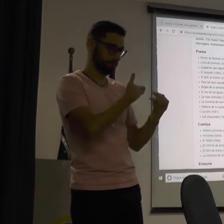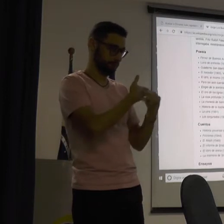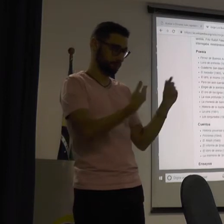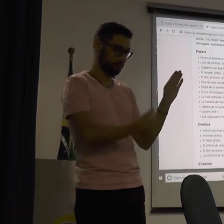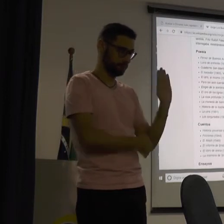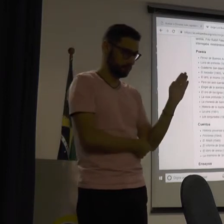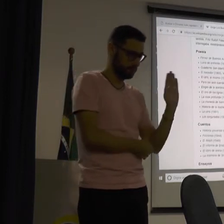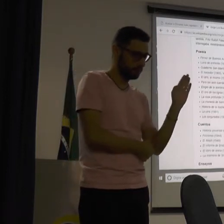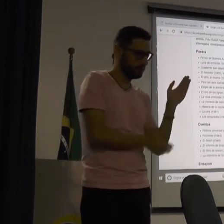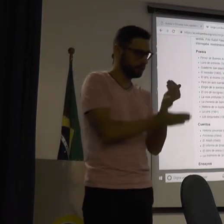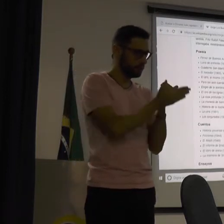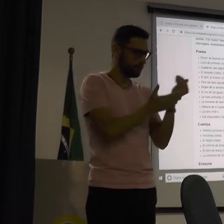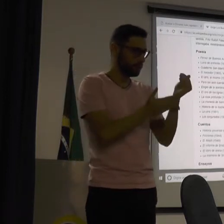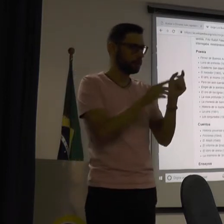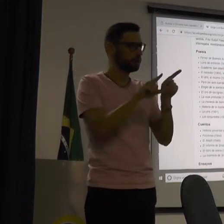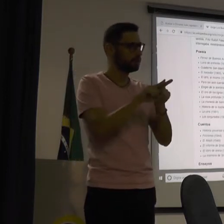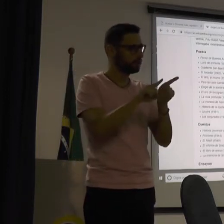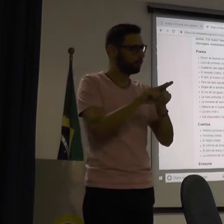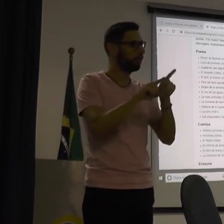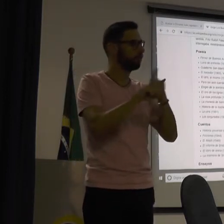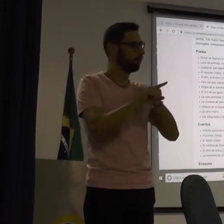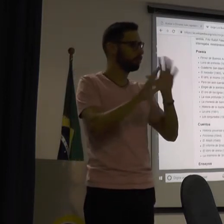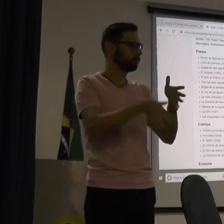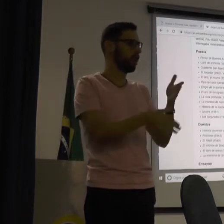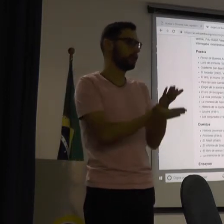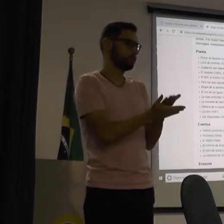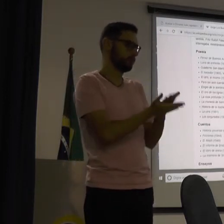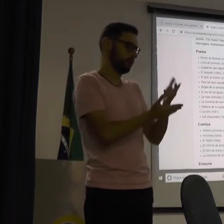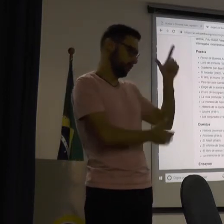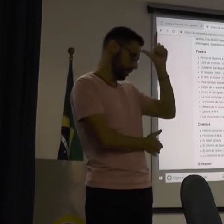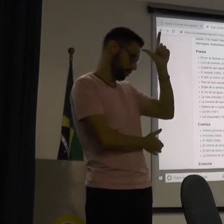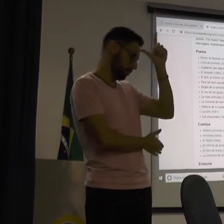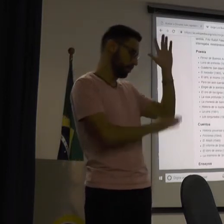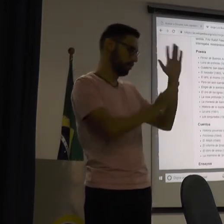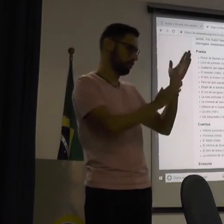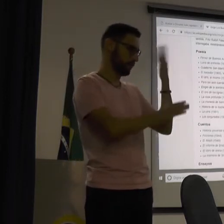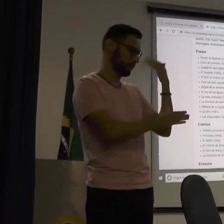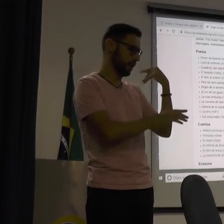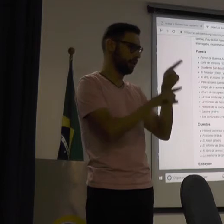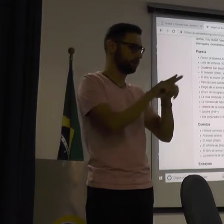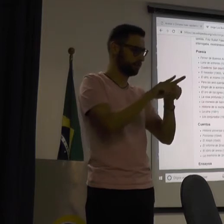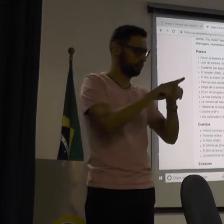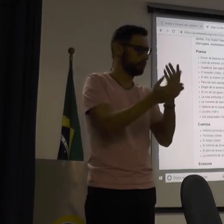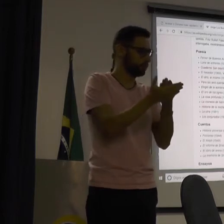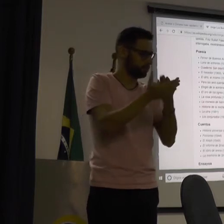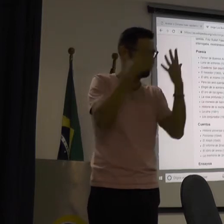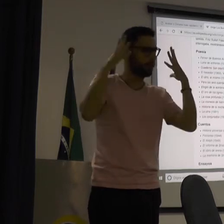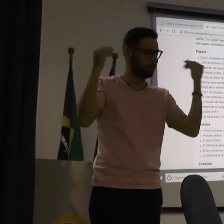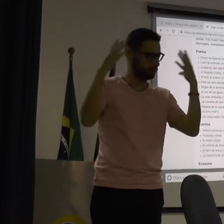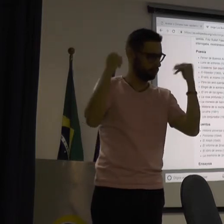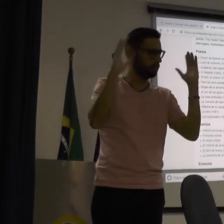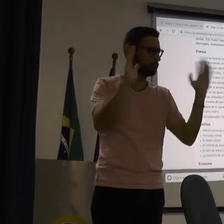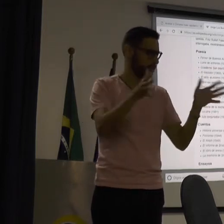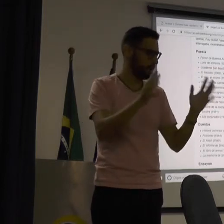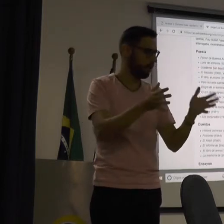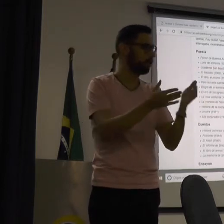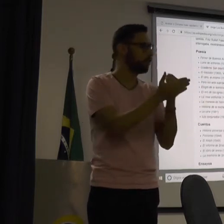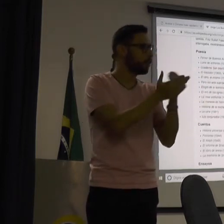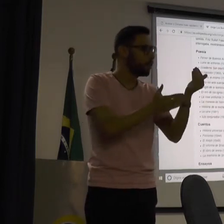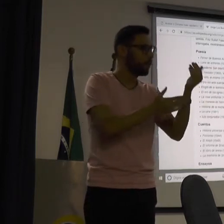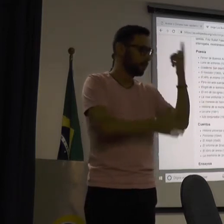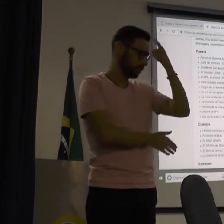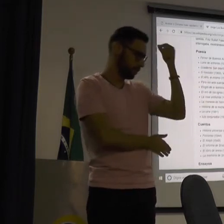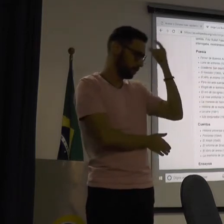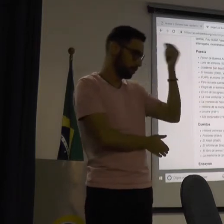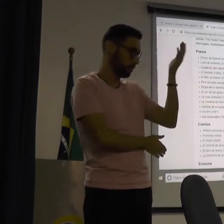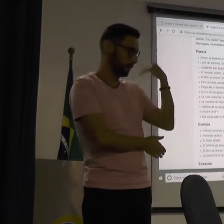ligado, né, também depois ao alemão, eu tinha estudado alemão e tinha estudado holandês para fazer, quando eu fiz a minha